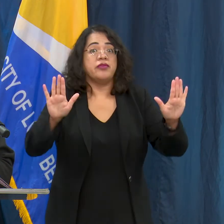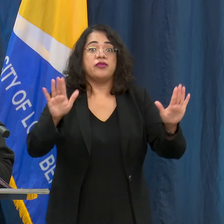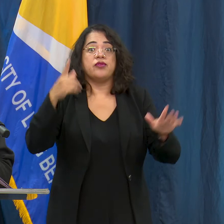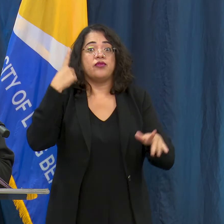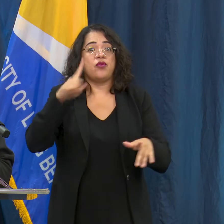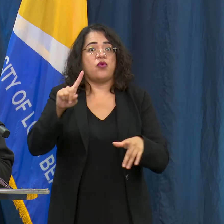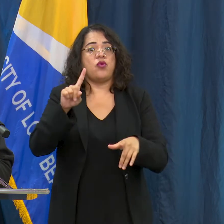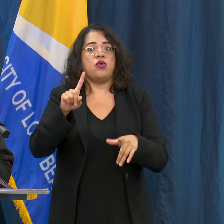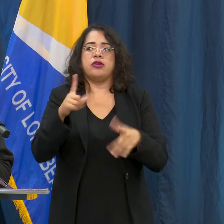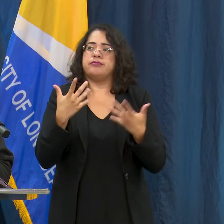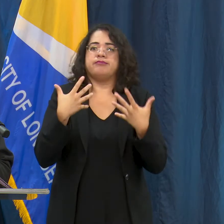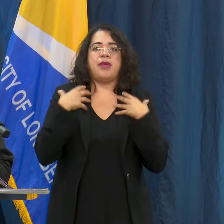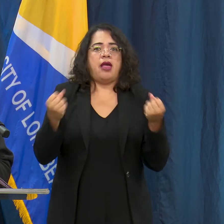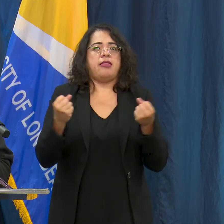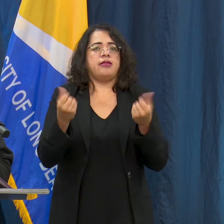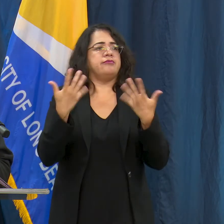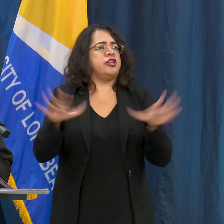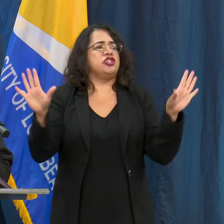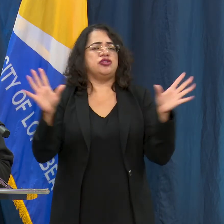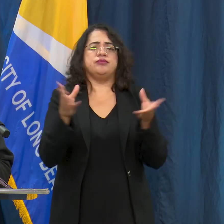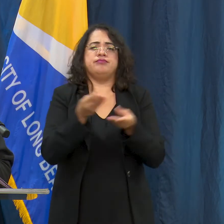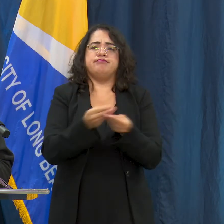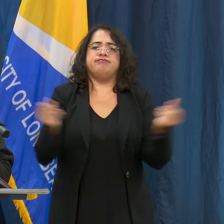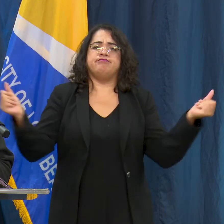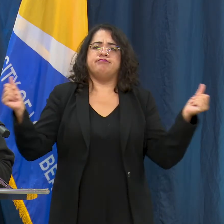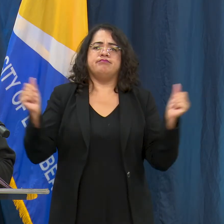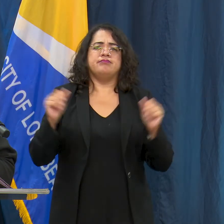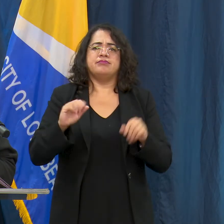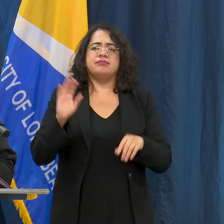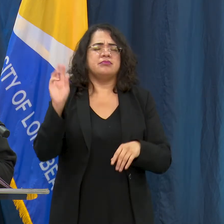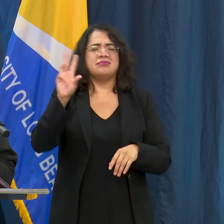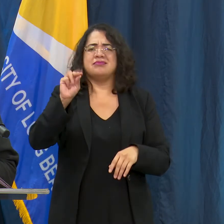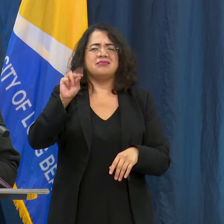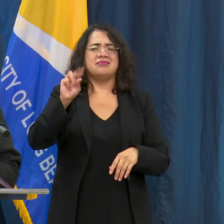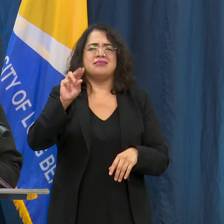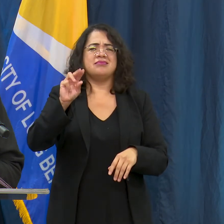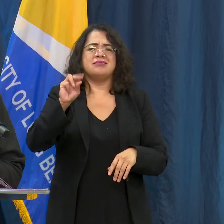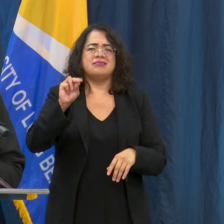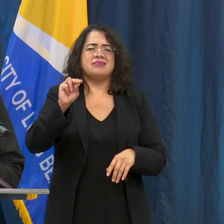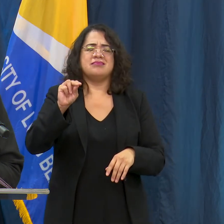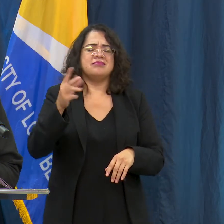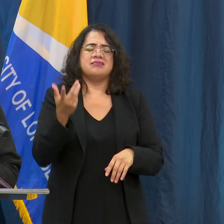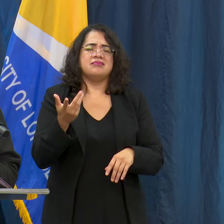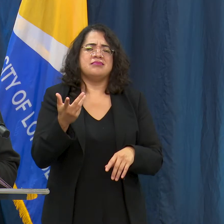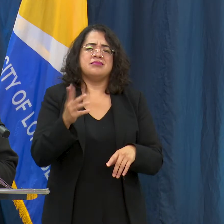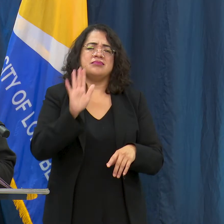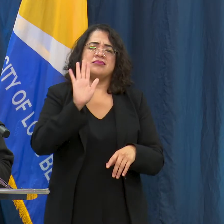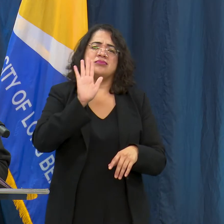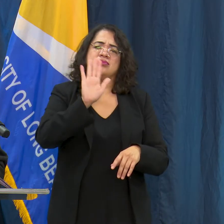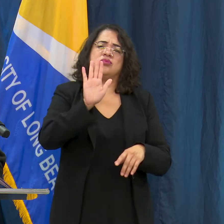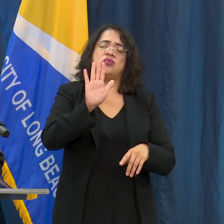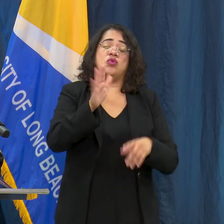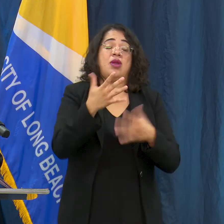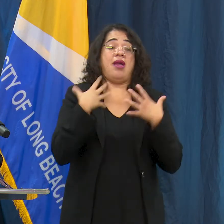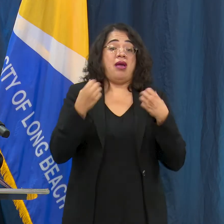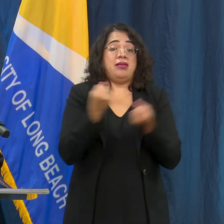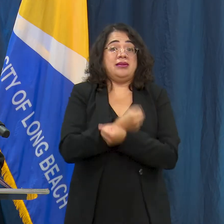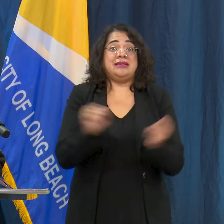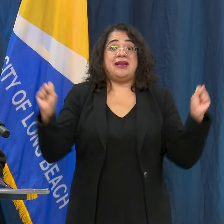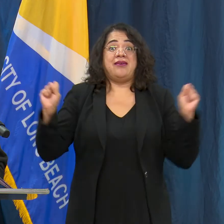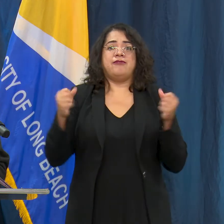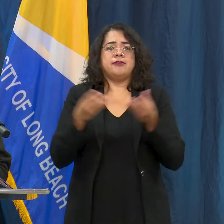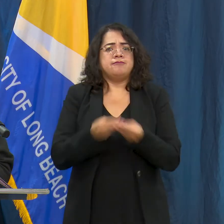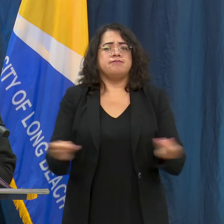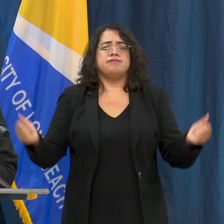orden de salud o más seguro en su hogar de nuestra ciudad. Es importante que las personas que han estado en